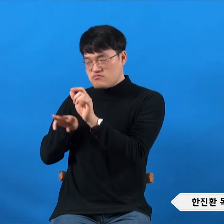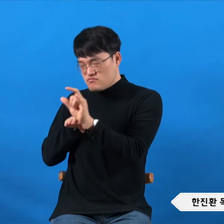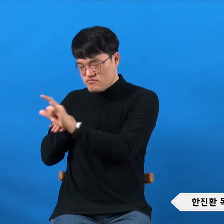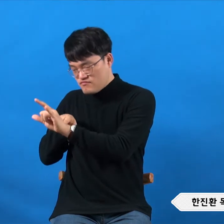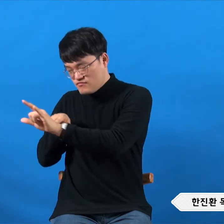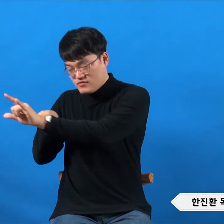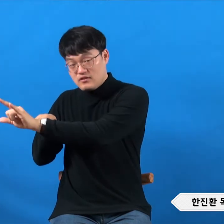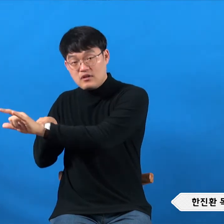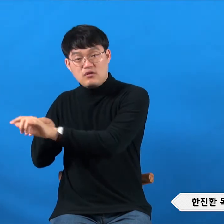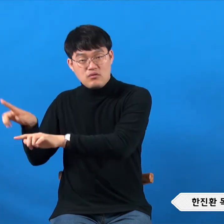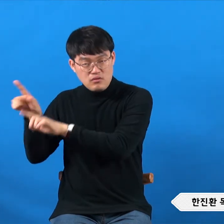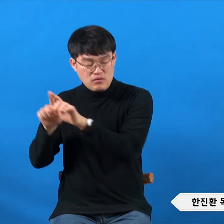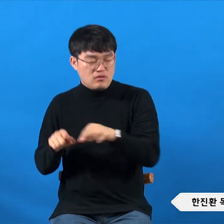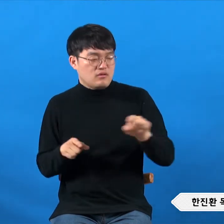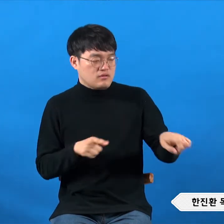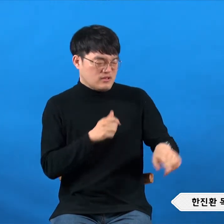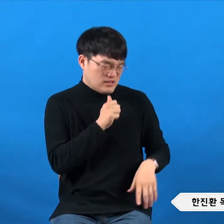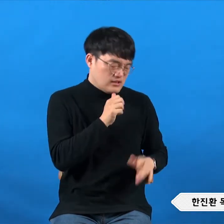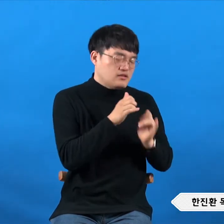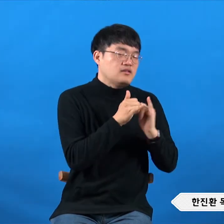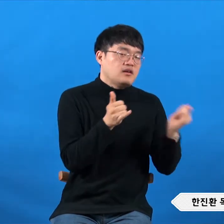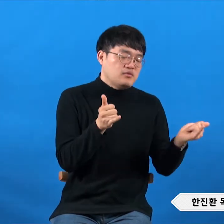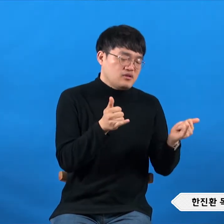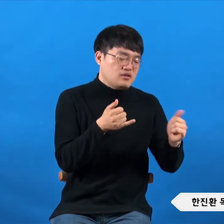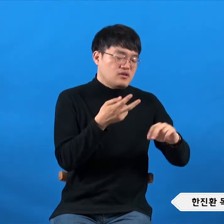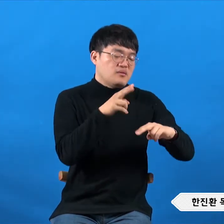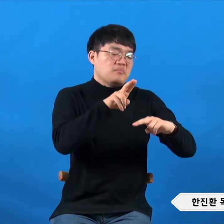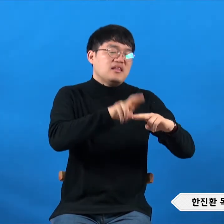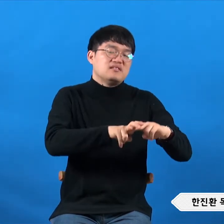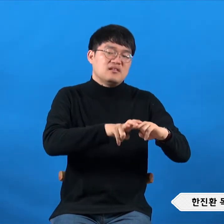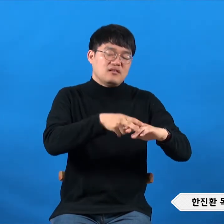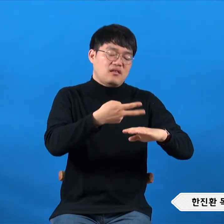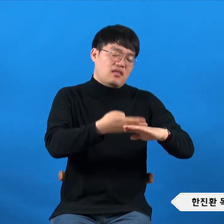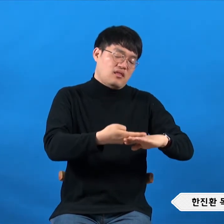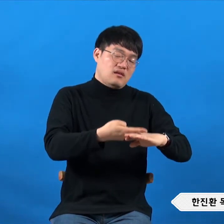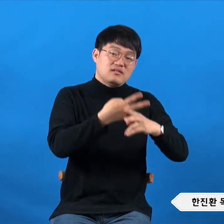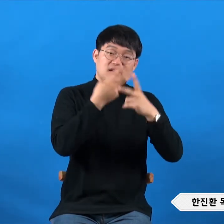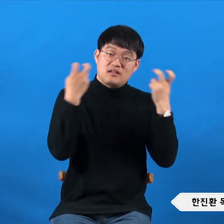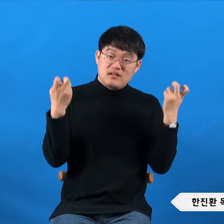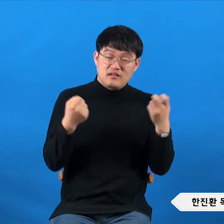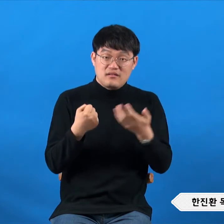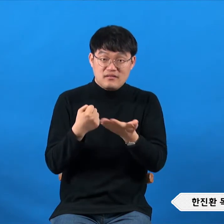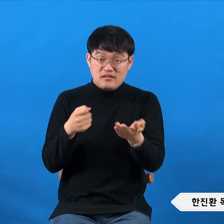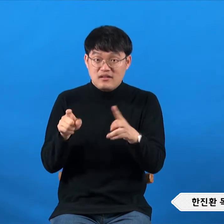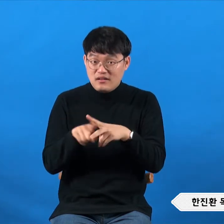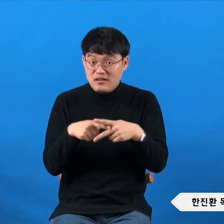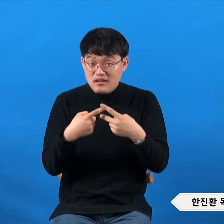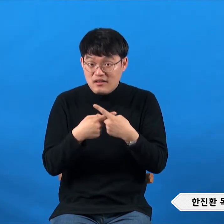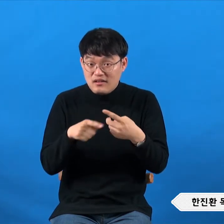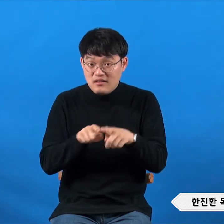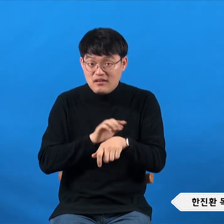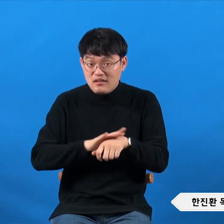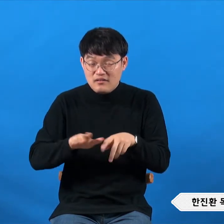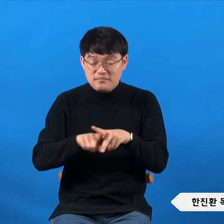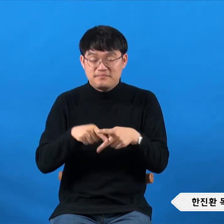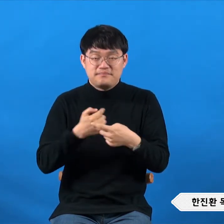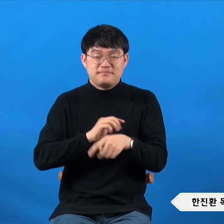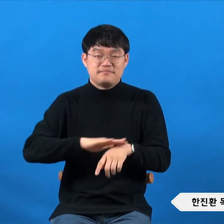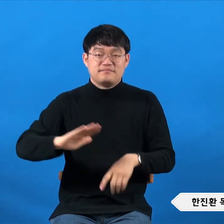그러니까 사람들이 길을 쓰고 부자가 되려고 하는 것은 당연합니다. 그건 잘 알아들었습니까?